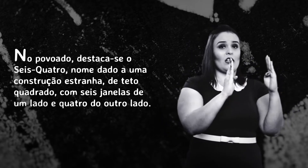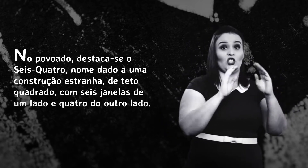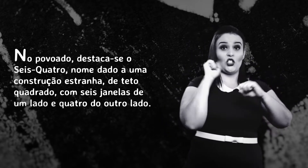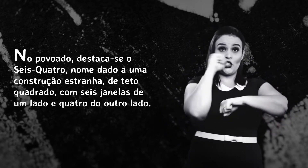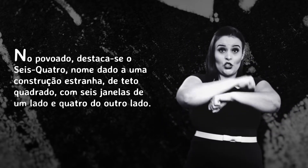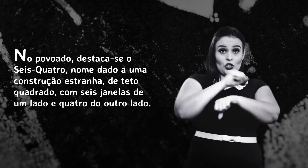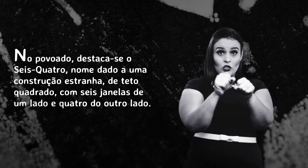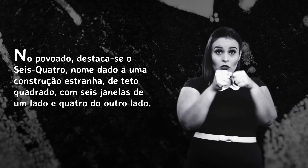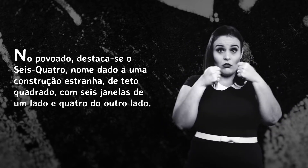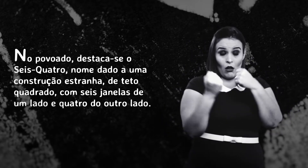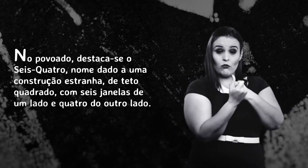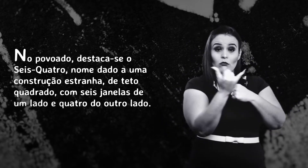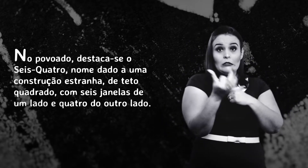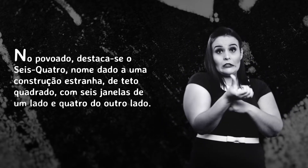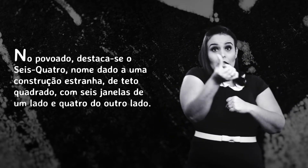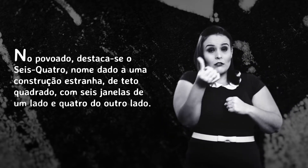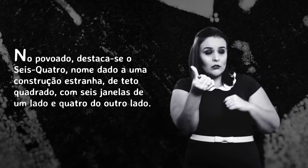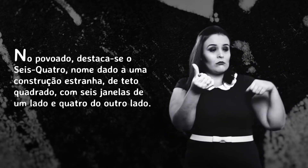lado e 4 do outro lado.